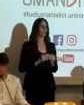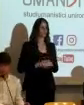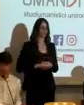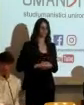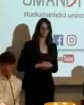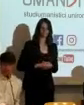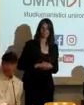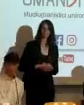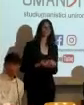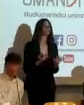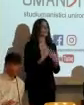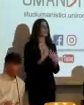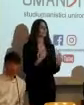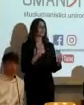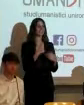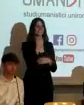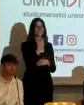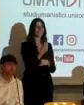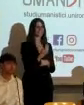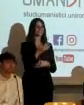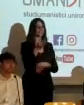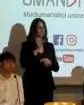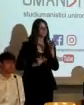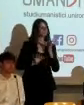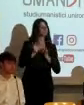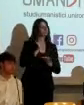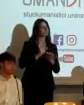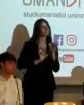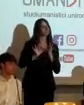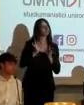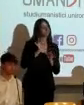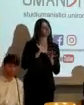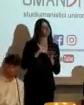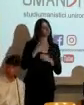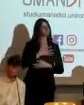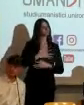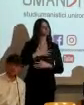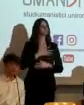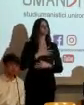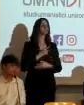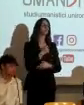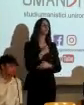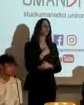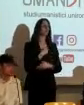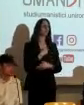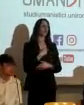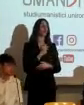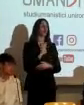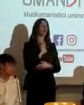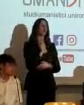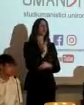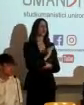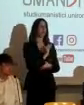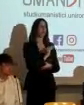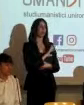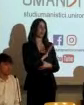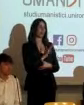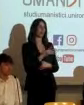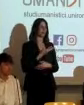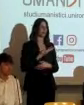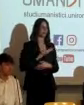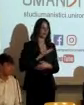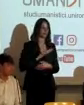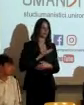Bene, grazie per questa spiegazione. Ho altre due domande da rivolgere.